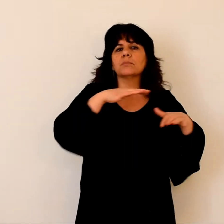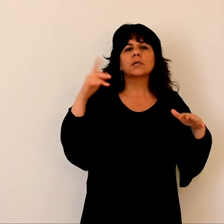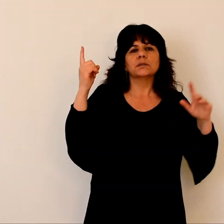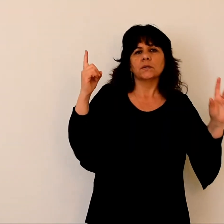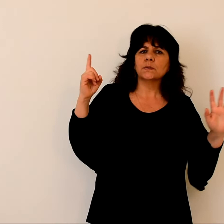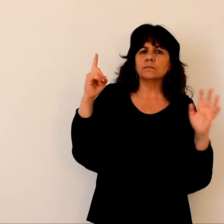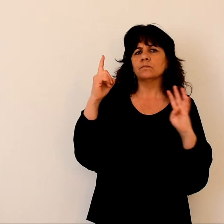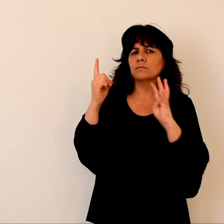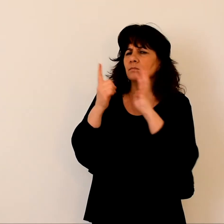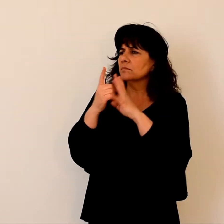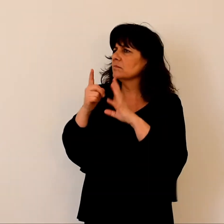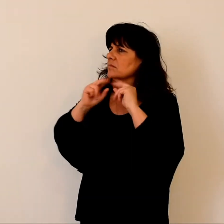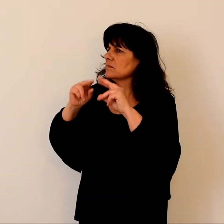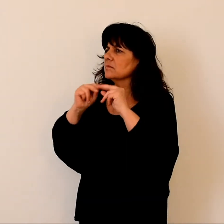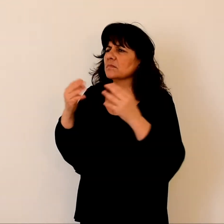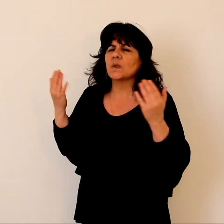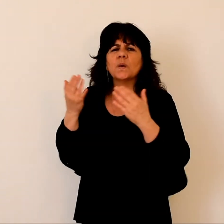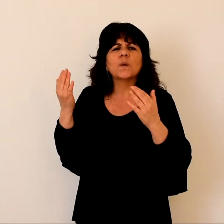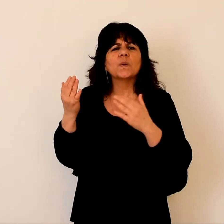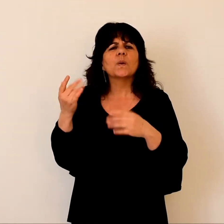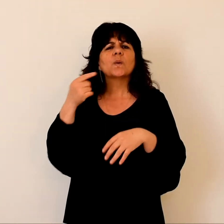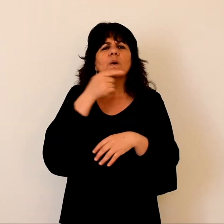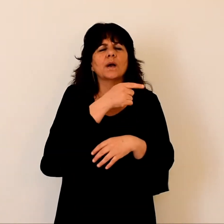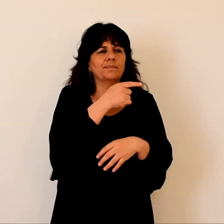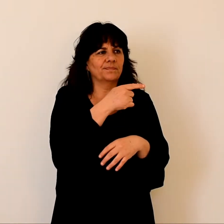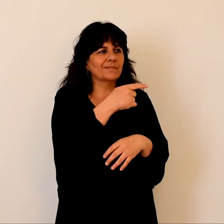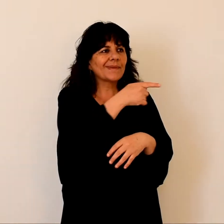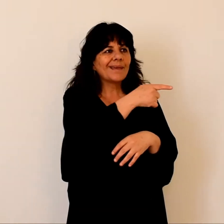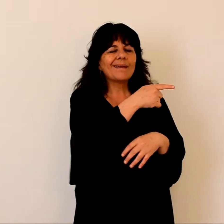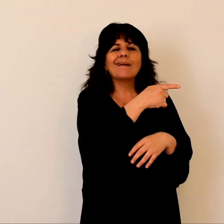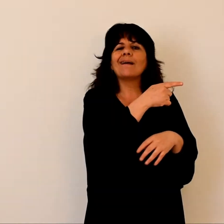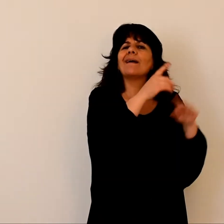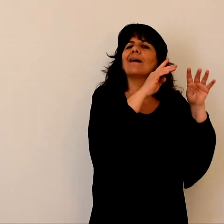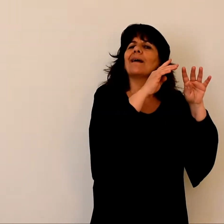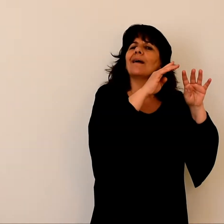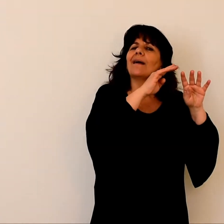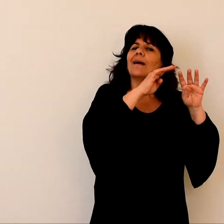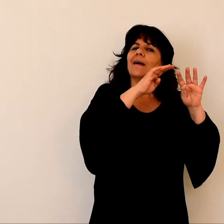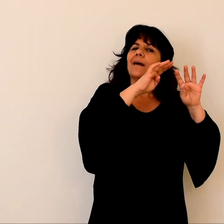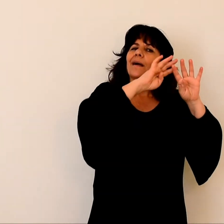massacrer, mêlant leur sang à celui des sacrifices qu'il offrait.